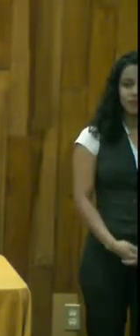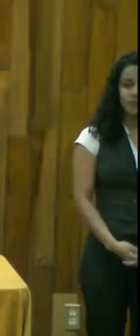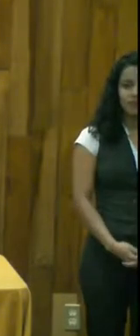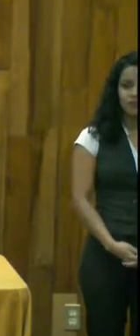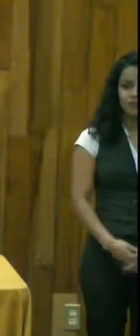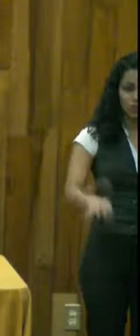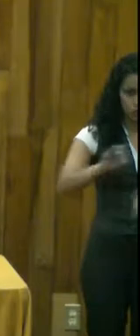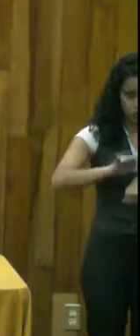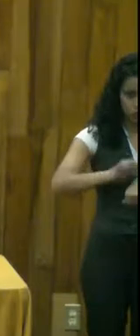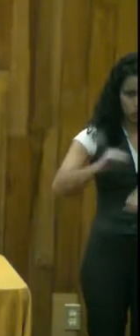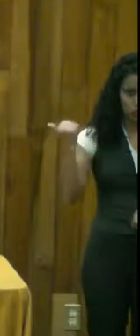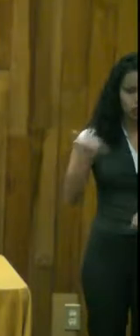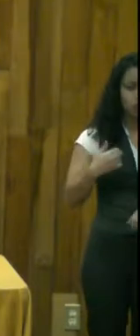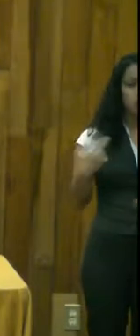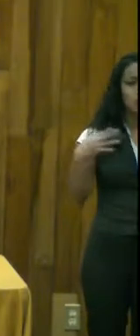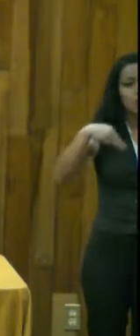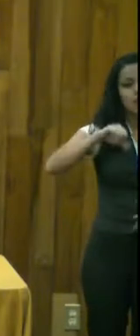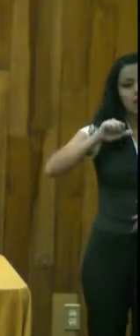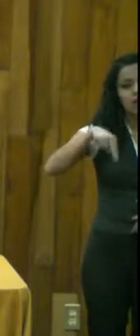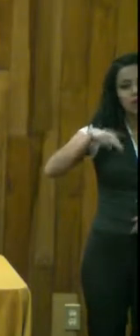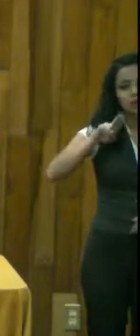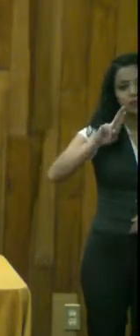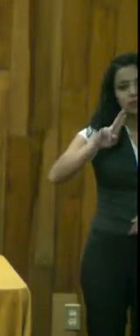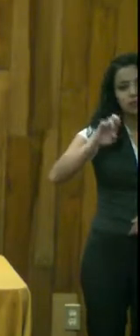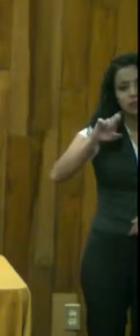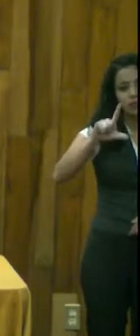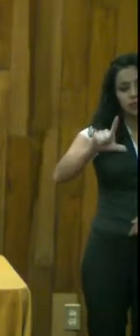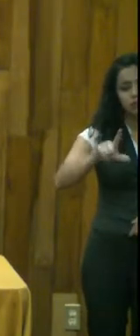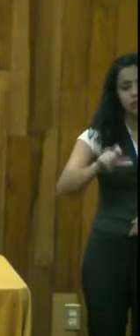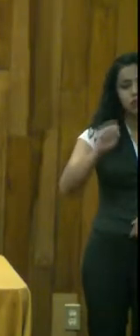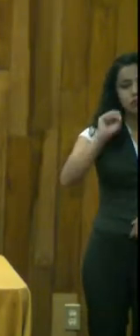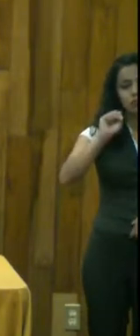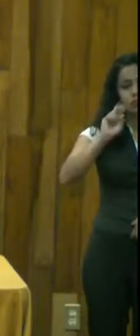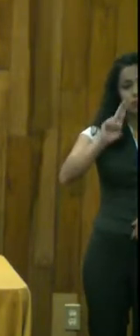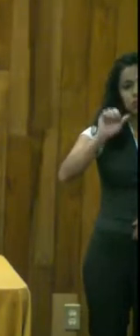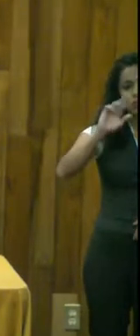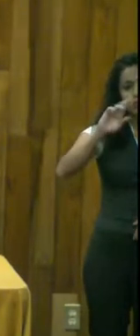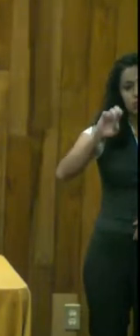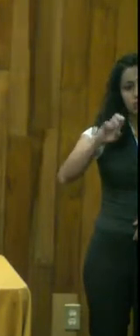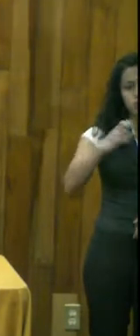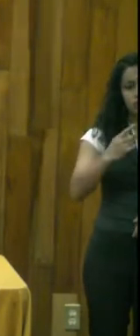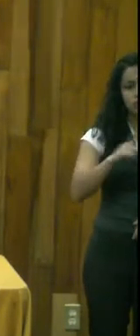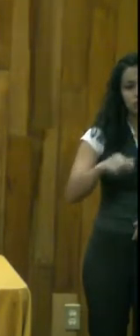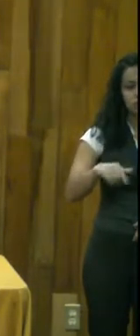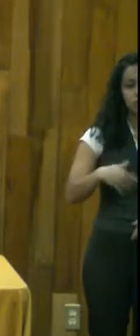el doctor manuel suárez lastra director del instituto de geografía de la unam